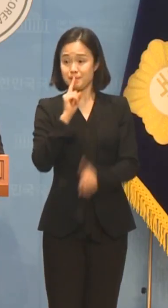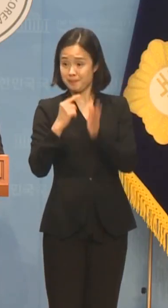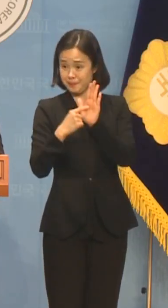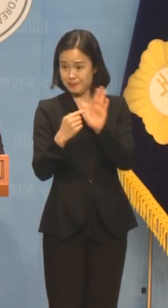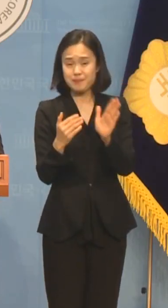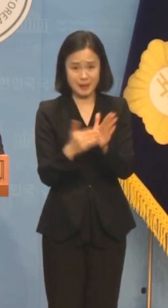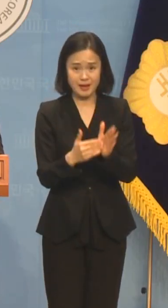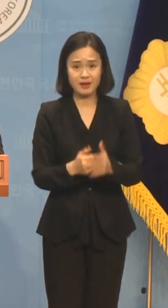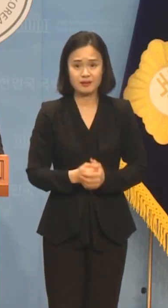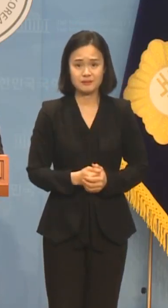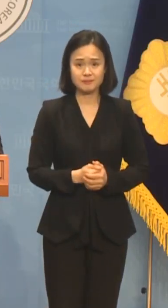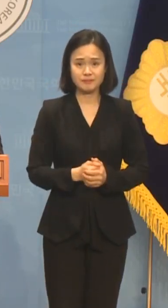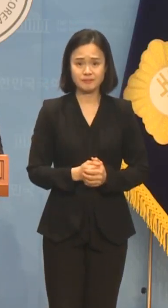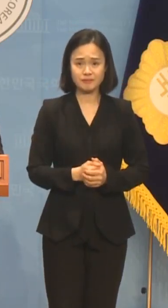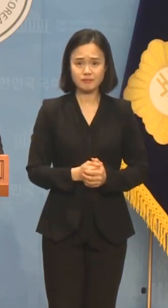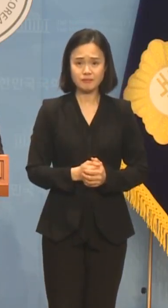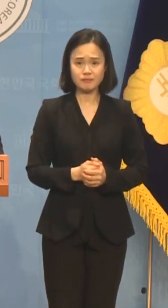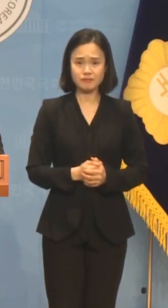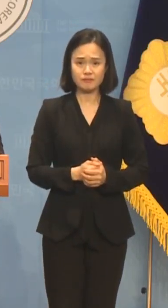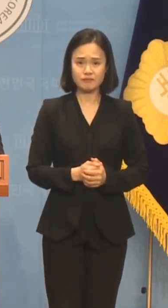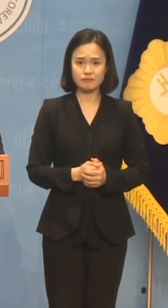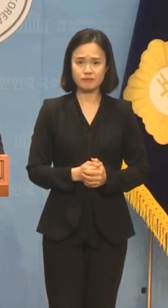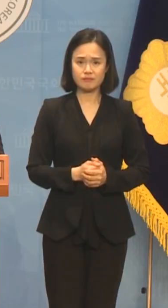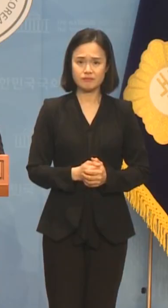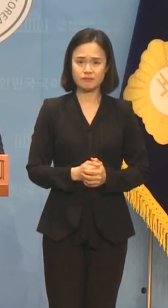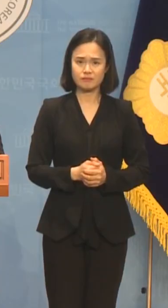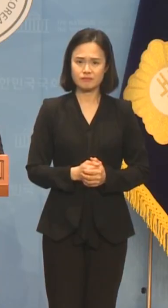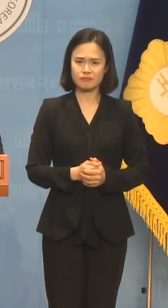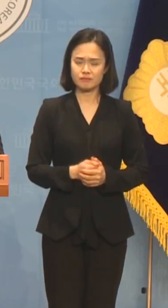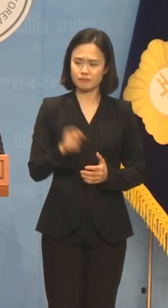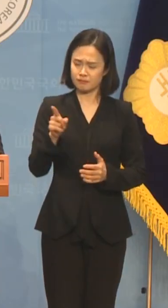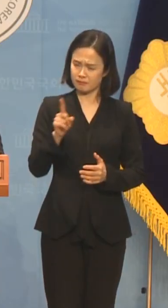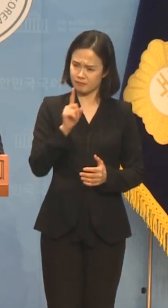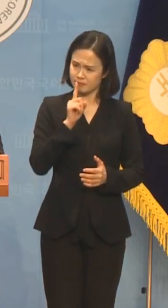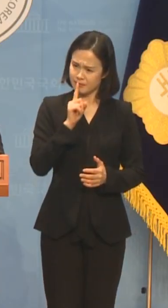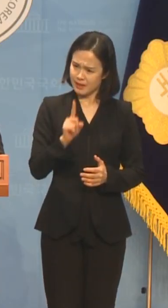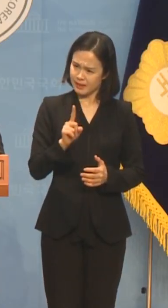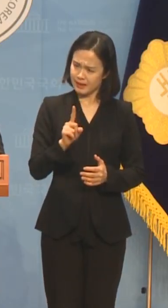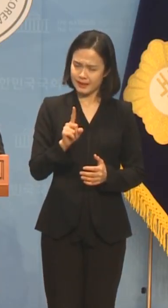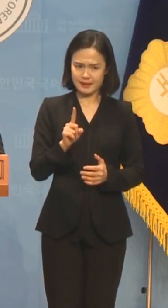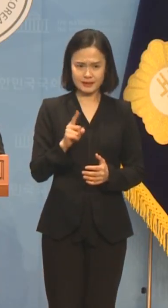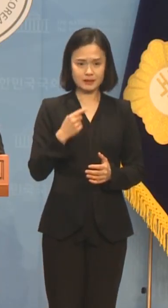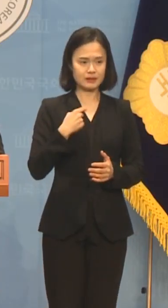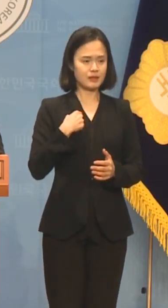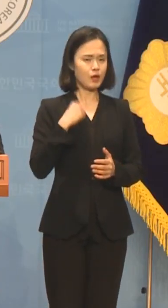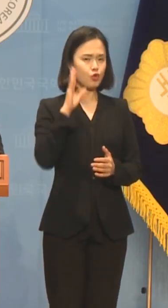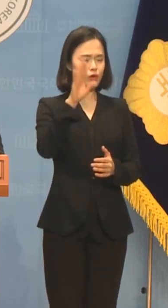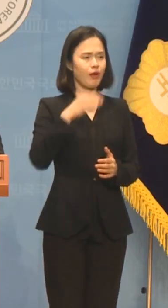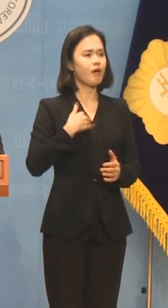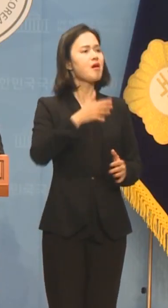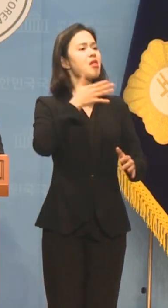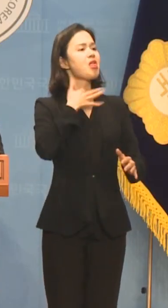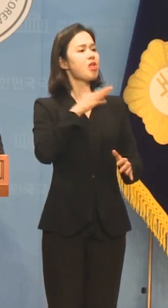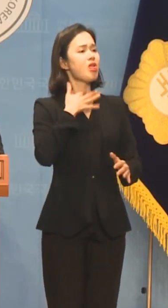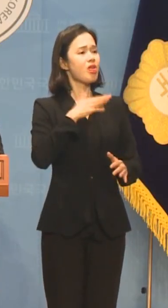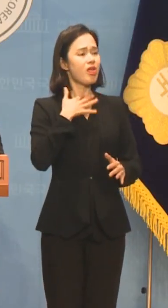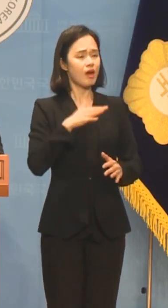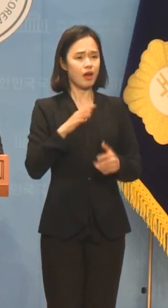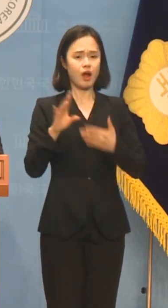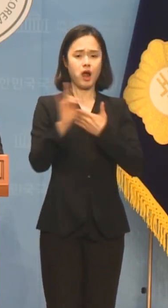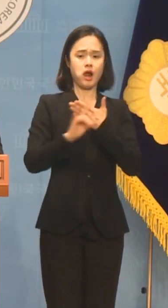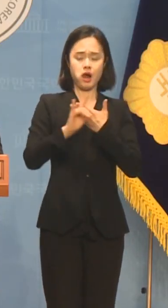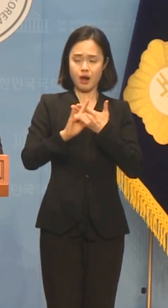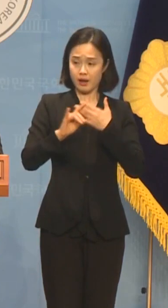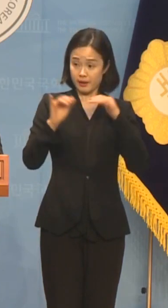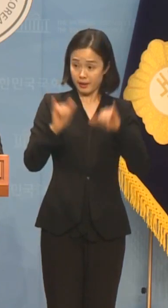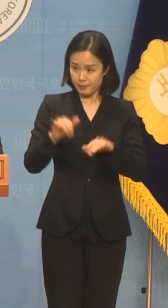경우 발언 취지가 왜곡됐다고 딴소리를 할까봐 조 장관의 답변 전체를